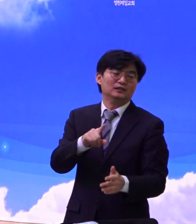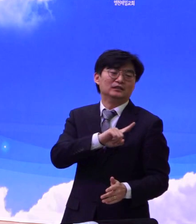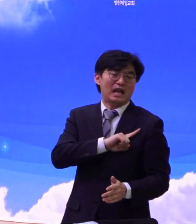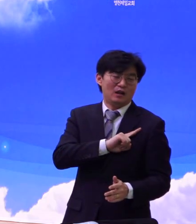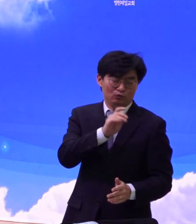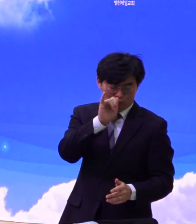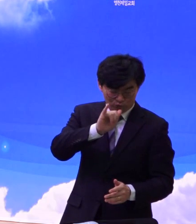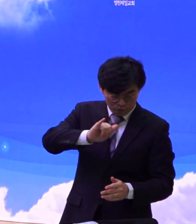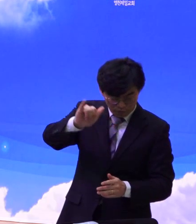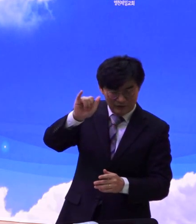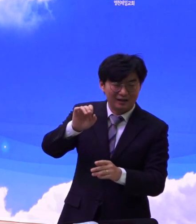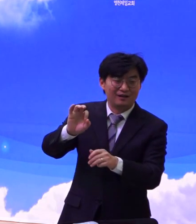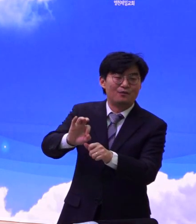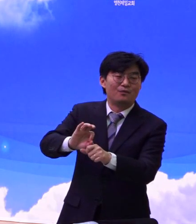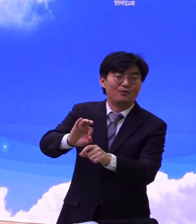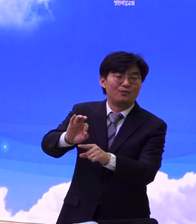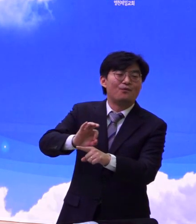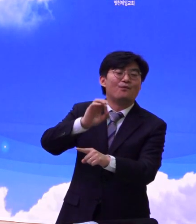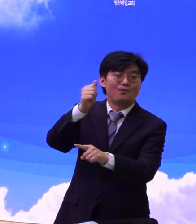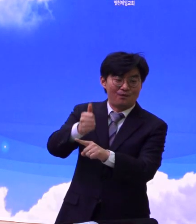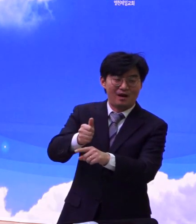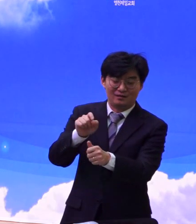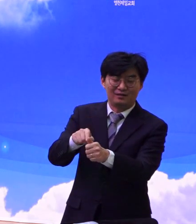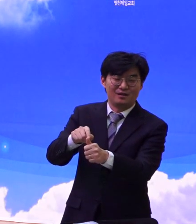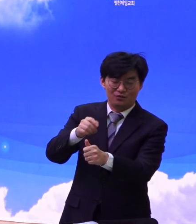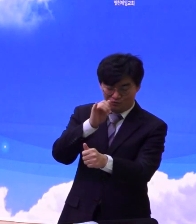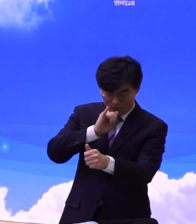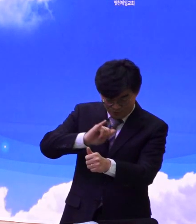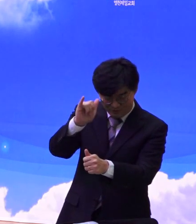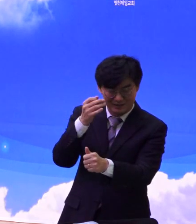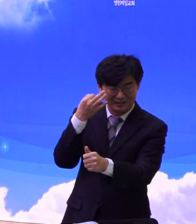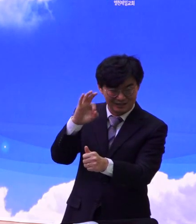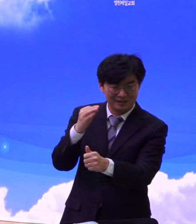최고의 왕이었다라고 이렇게 말하는 것입니다.